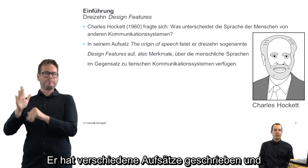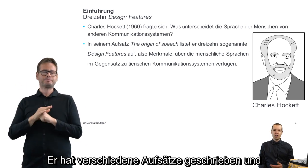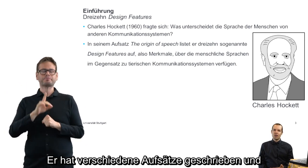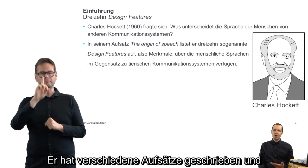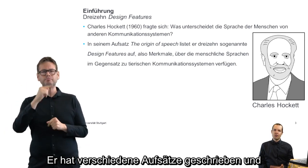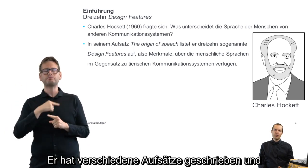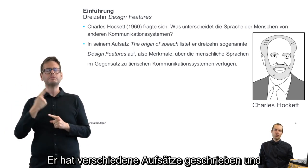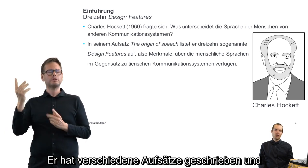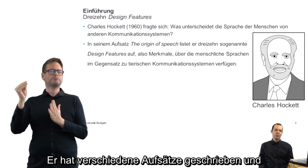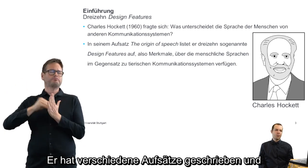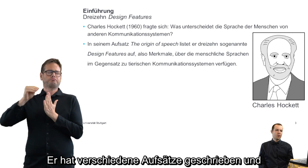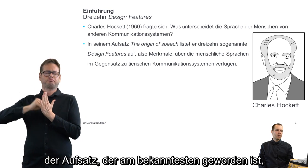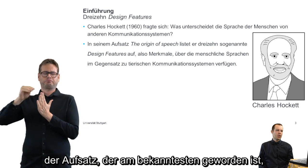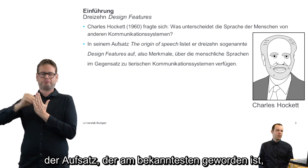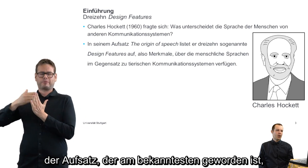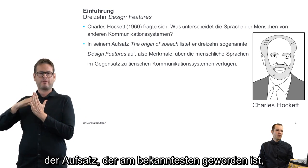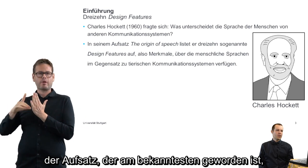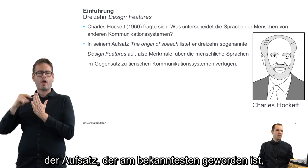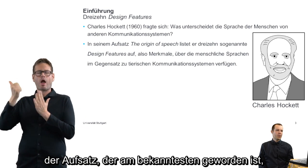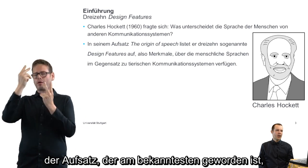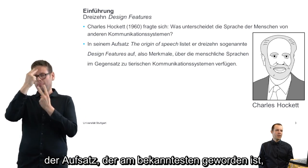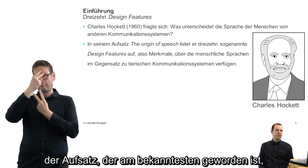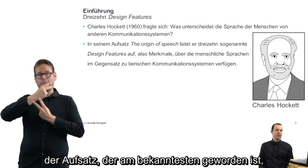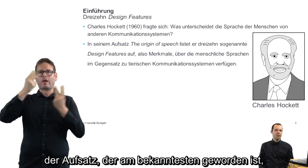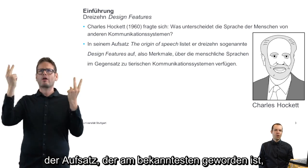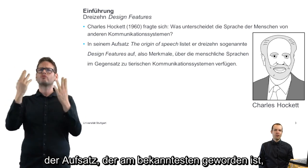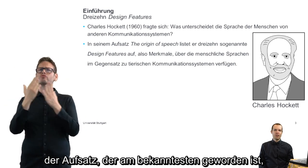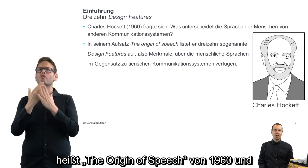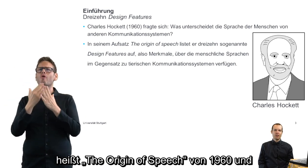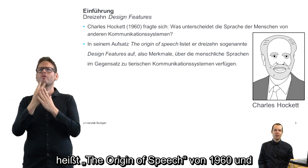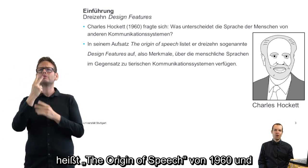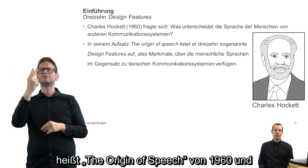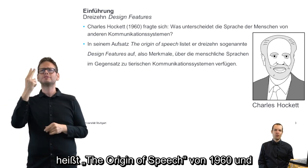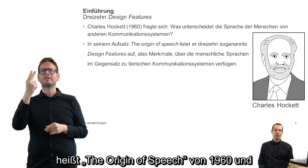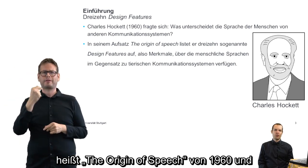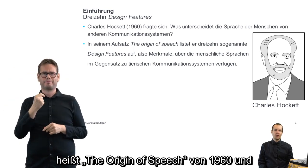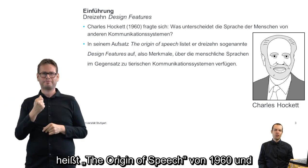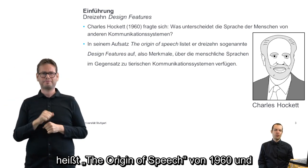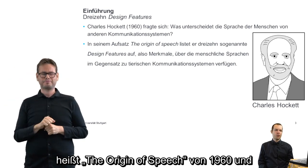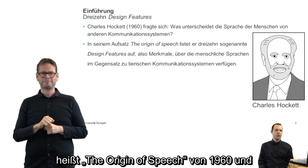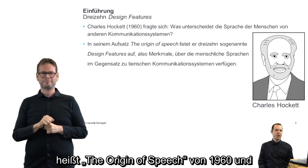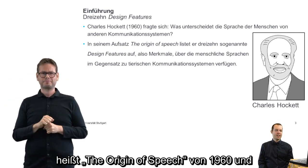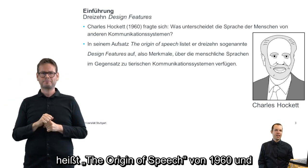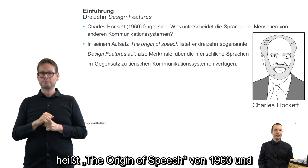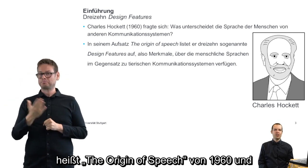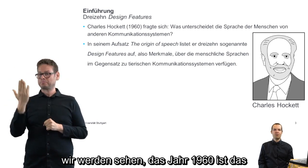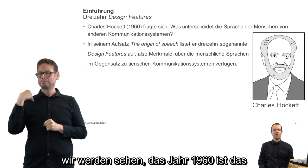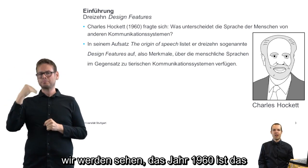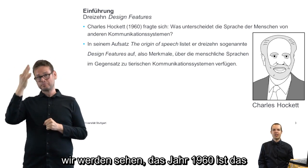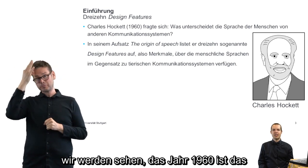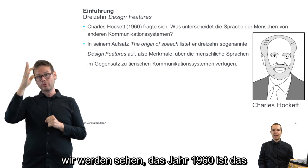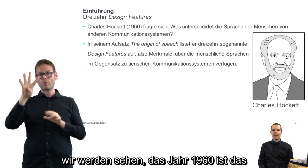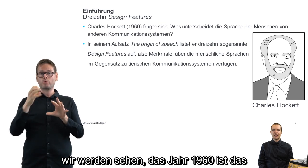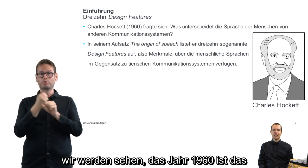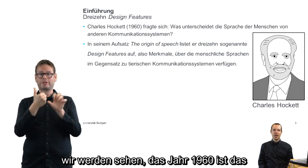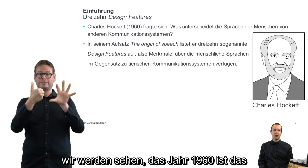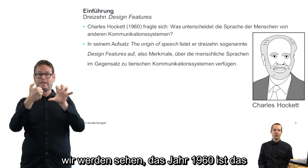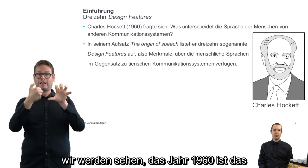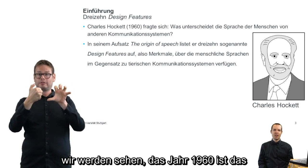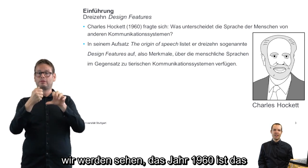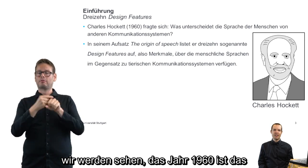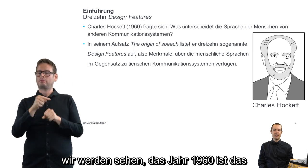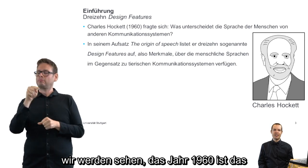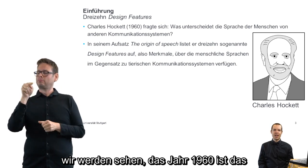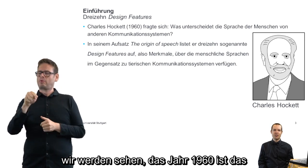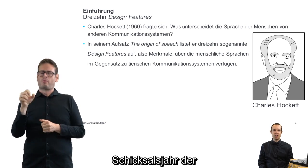Er hat verschiedene Aufsätze geschrieben und der Aufsatz, der am bekanntesten geworden ist, heißt The Origin of Speech von 1960 und wir werden sehen, das Jahr